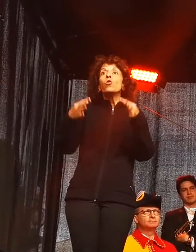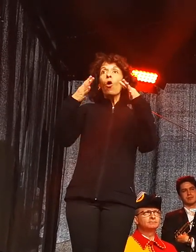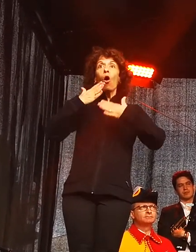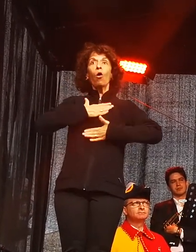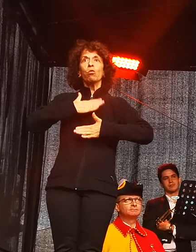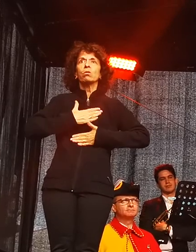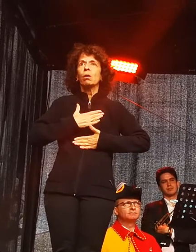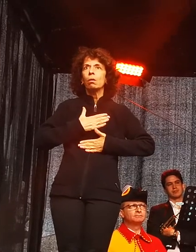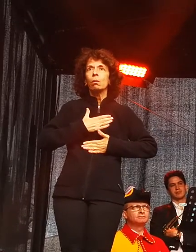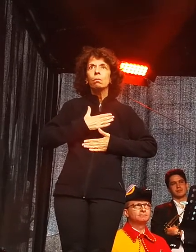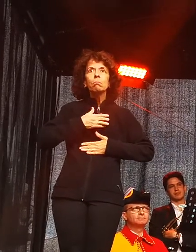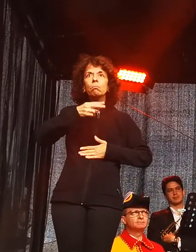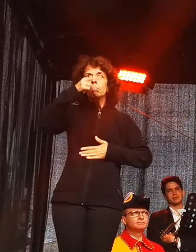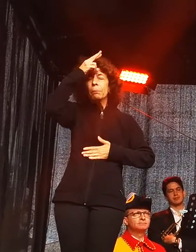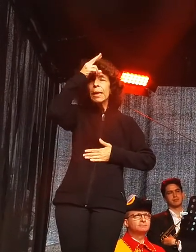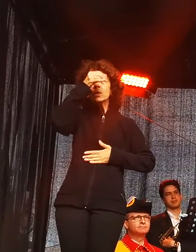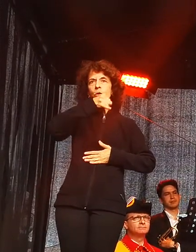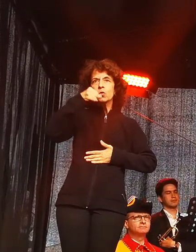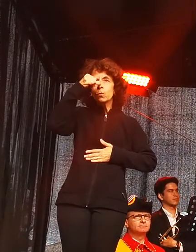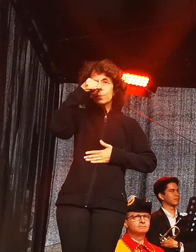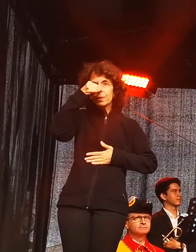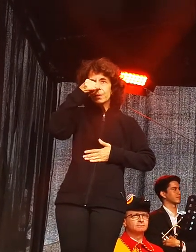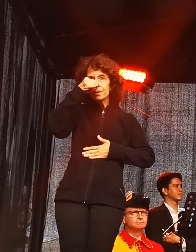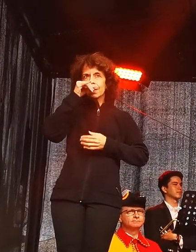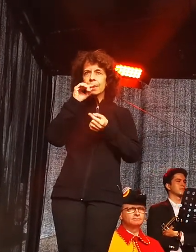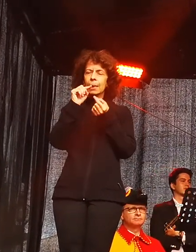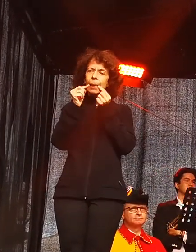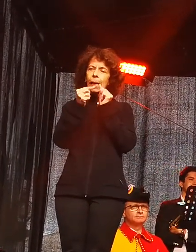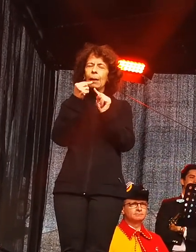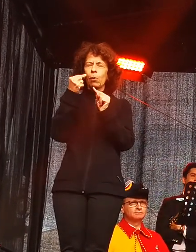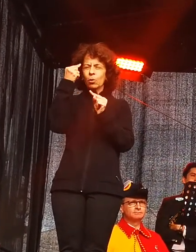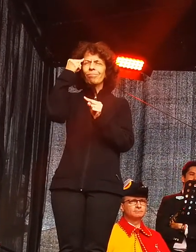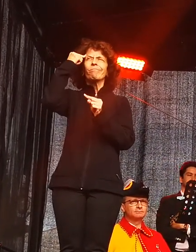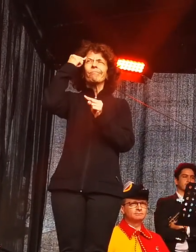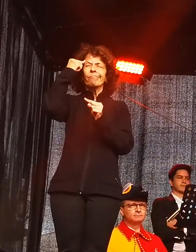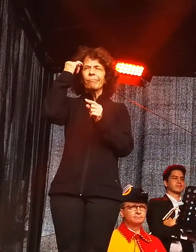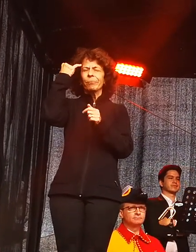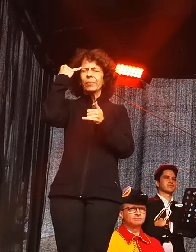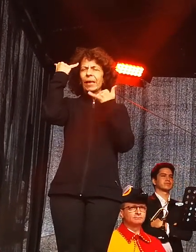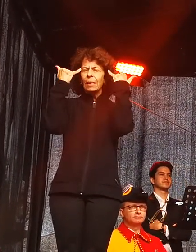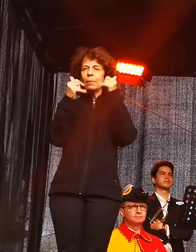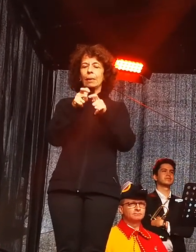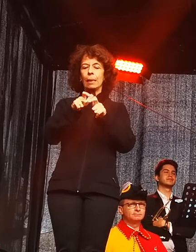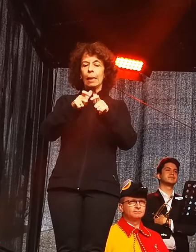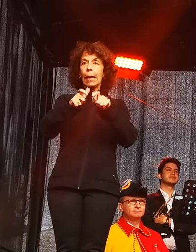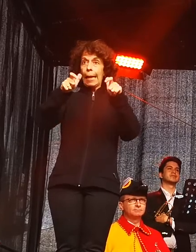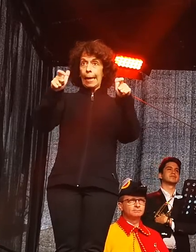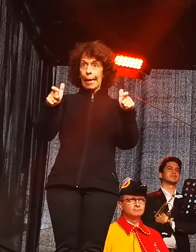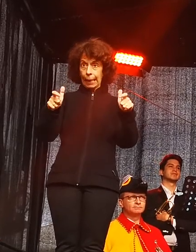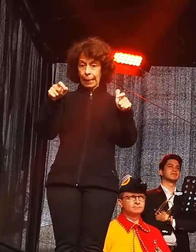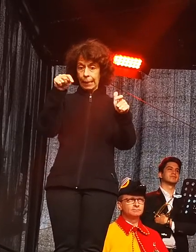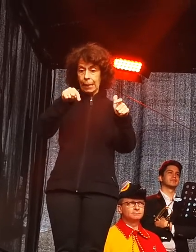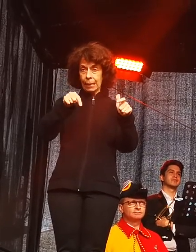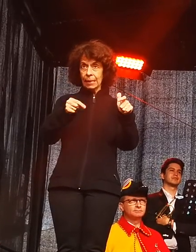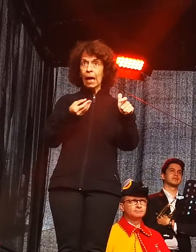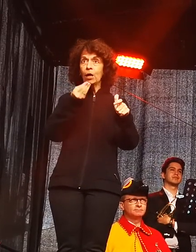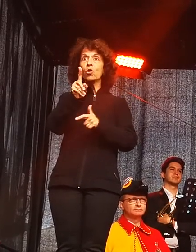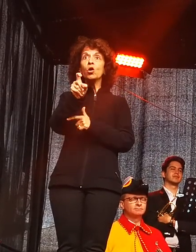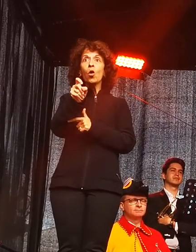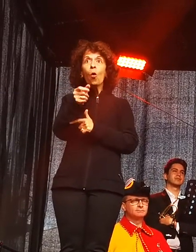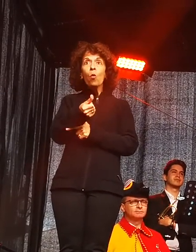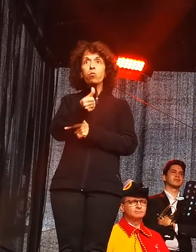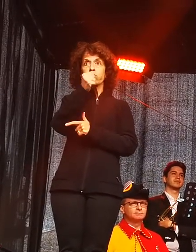content. » C'est stupide. Il faut juste s'imaginer que le lac, c'est quand même notre source d'eau potable. On